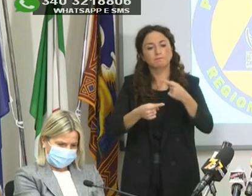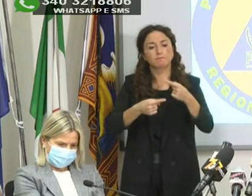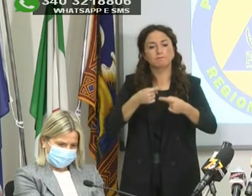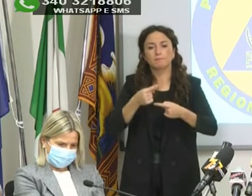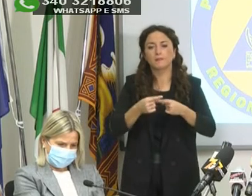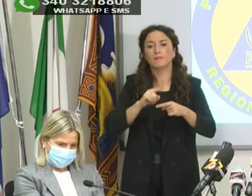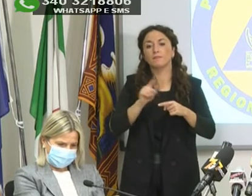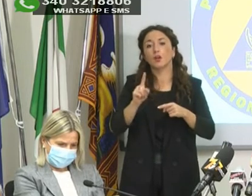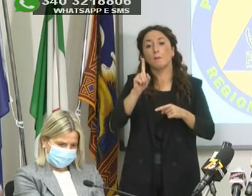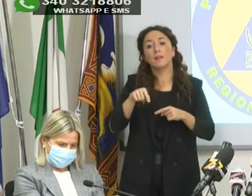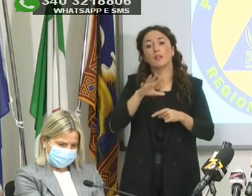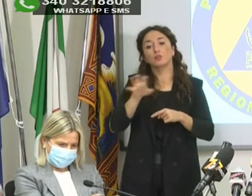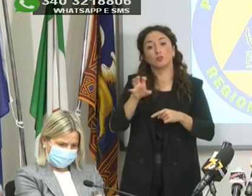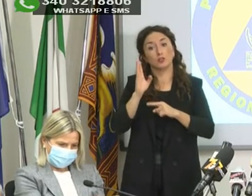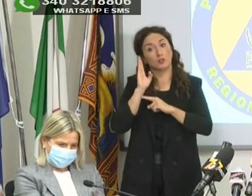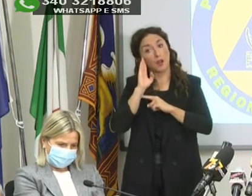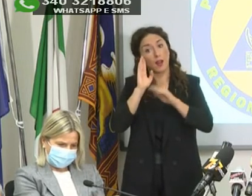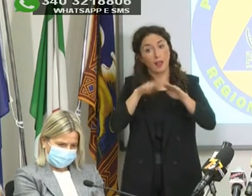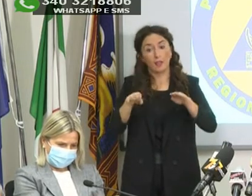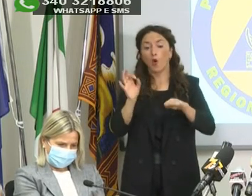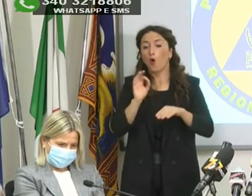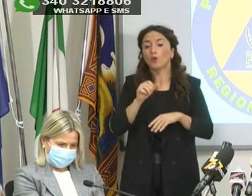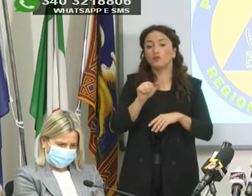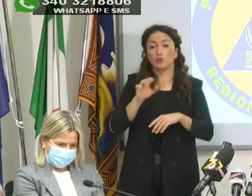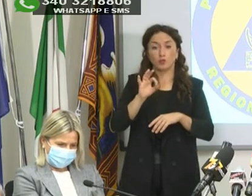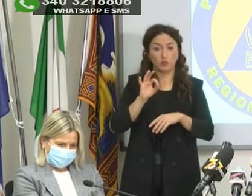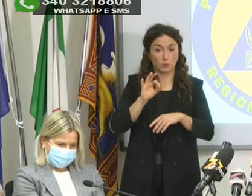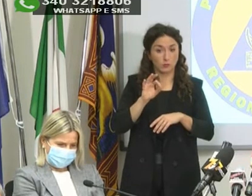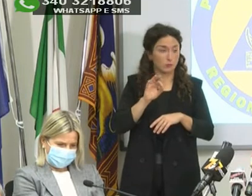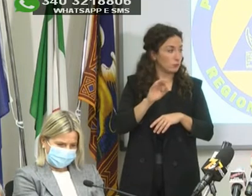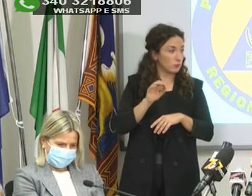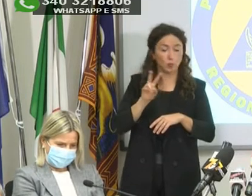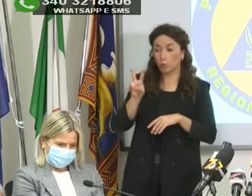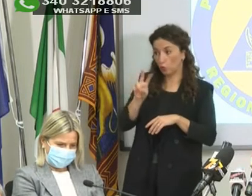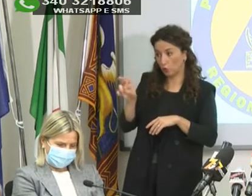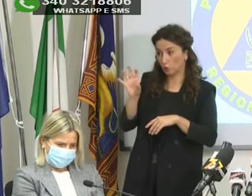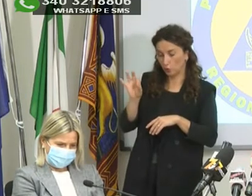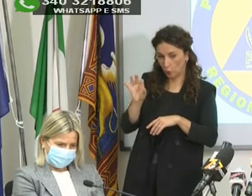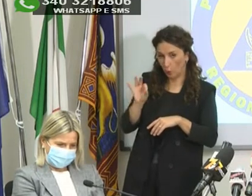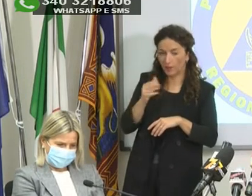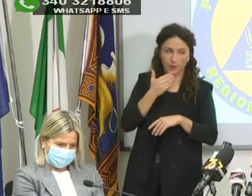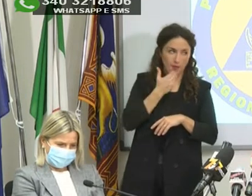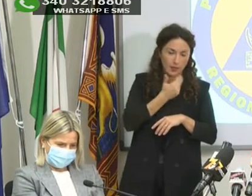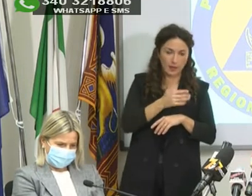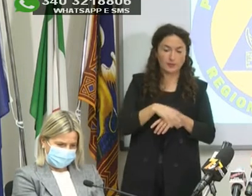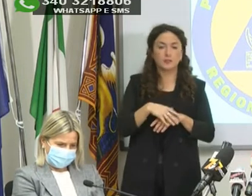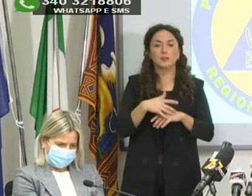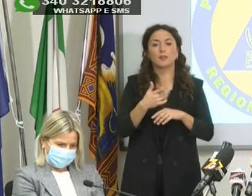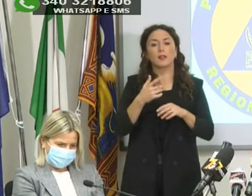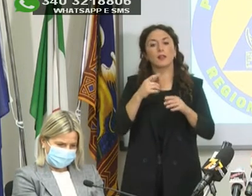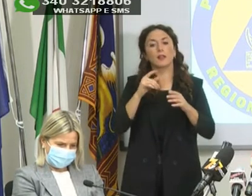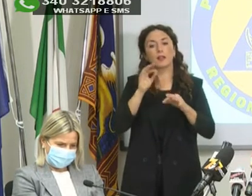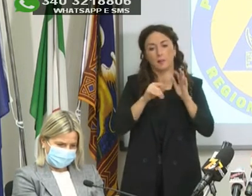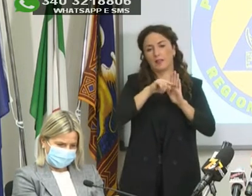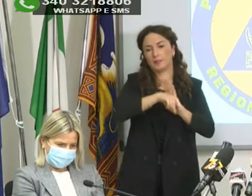raggiungeremo i 1500 posti letto oppure le 150 postazioni 250, grazie, postazioni in terapia